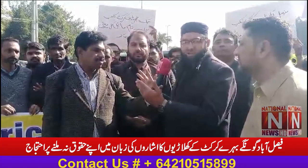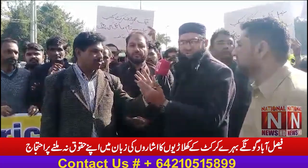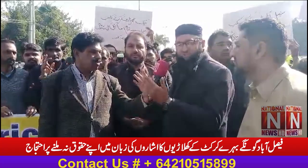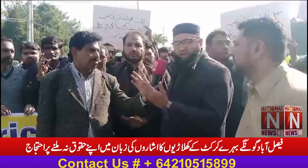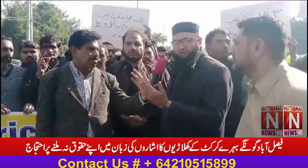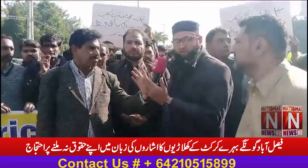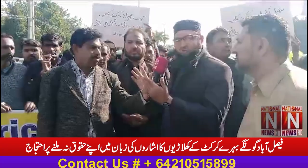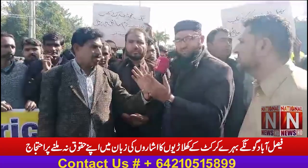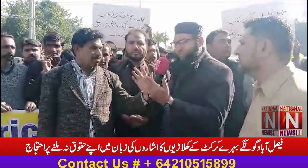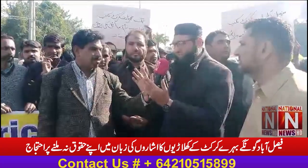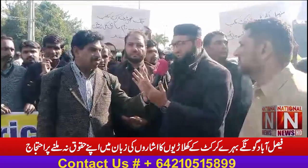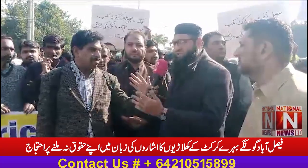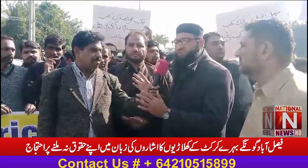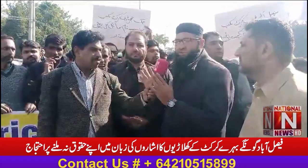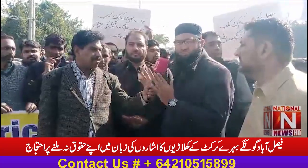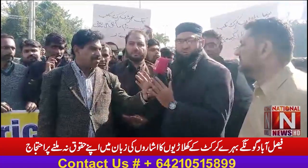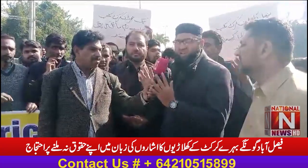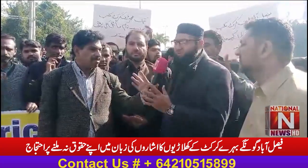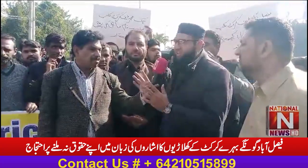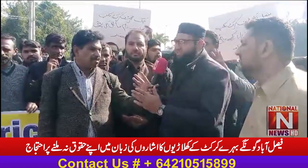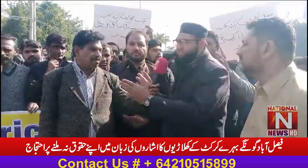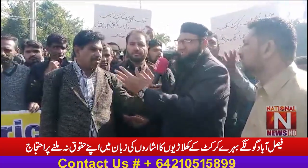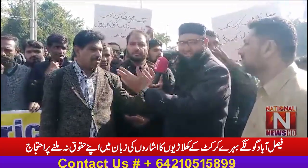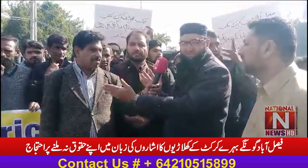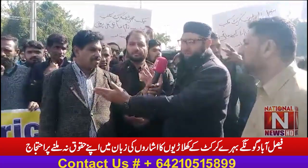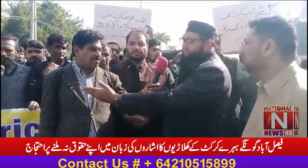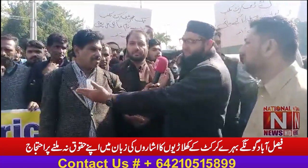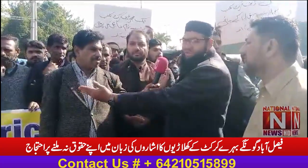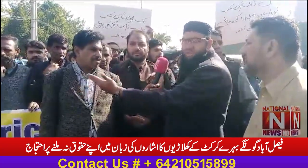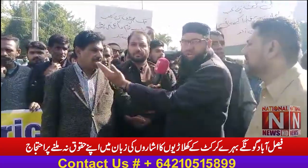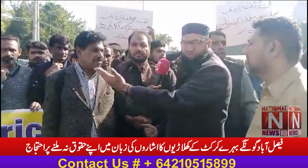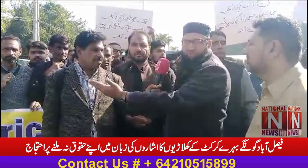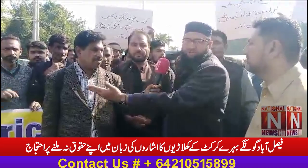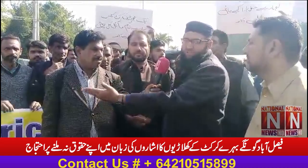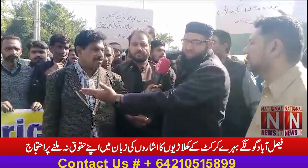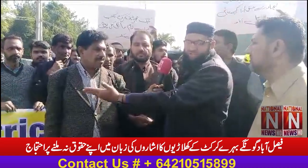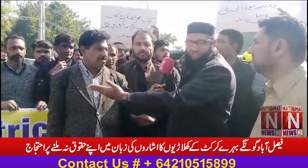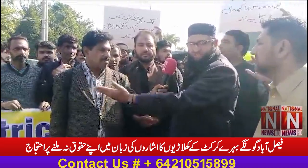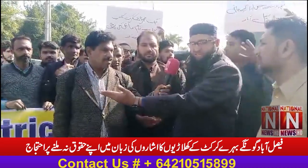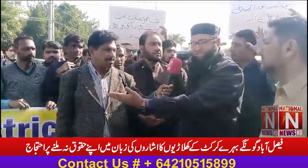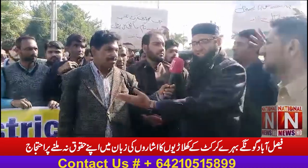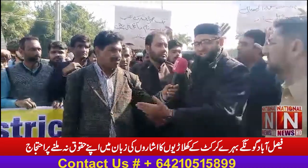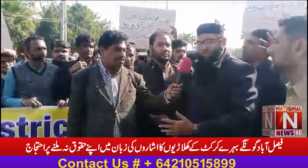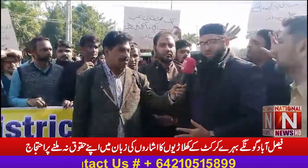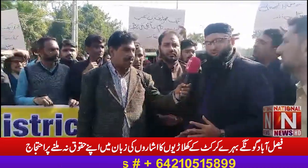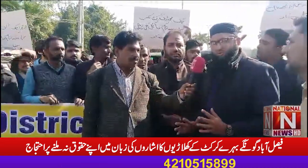कीश फ्लाब होग्राओं को ढई है दिसके भी तो